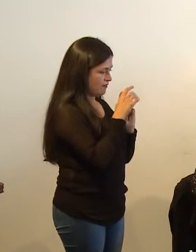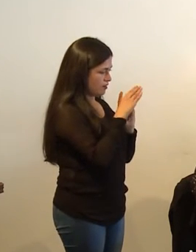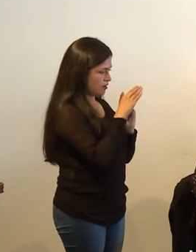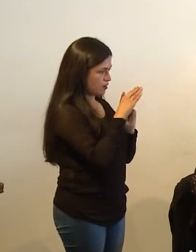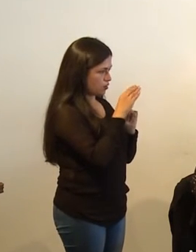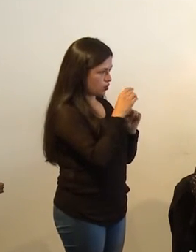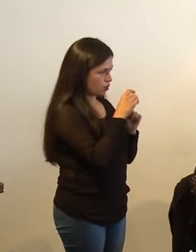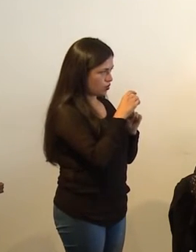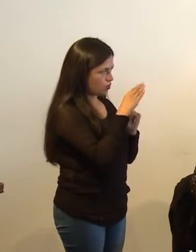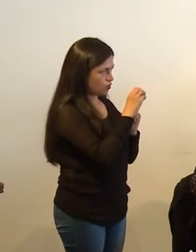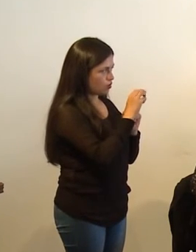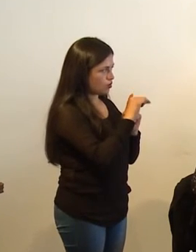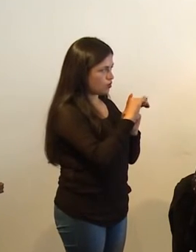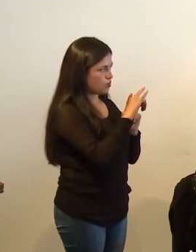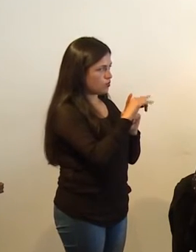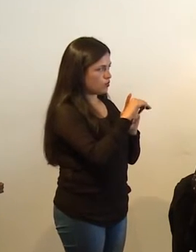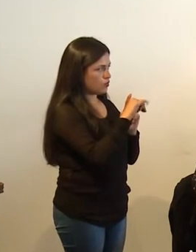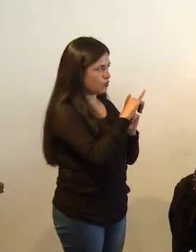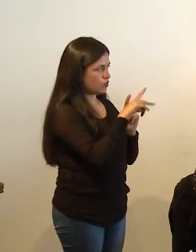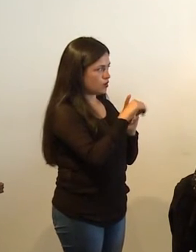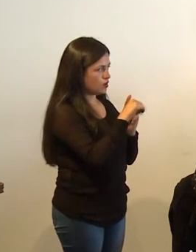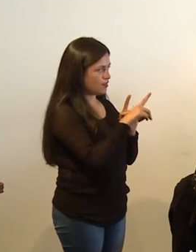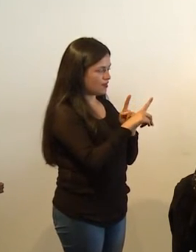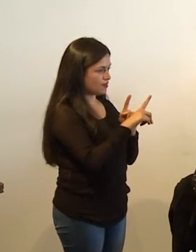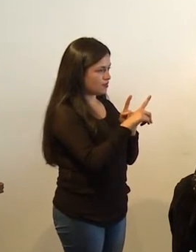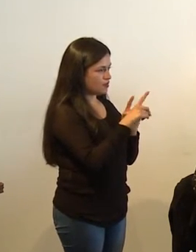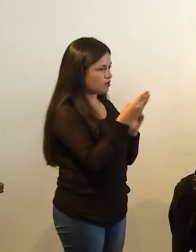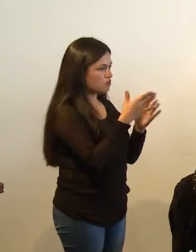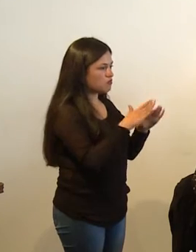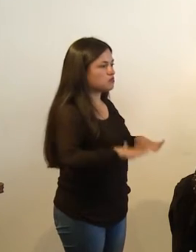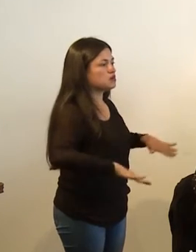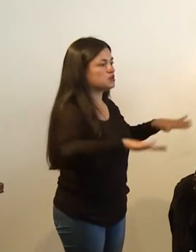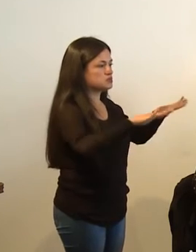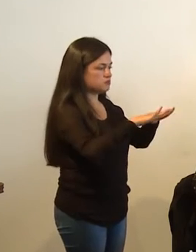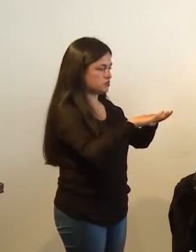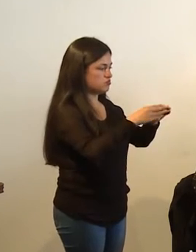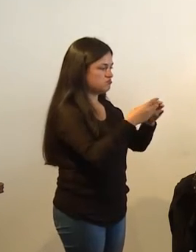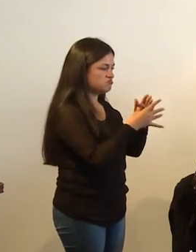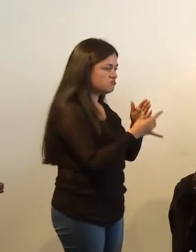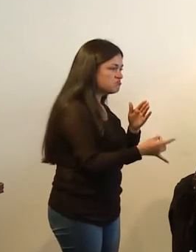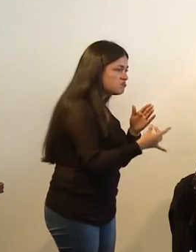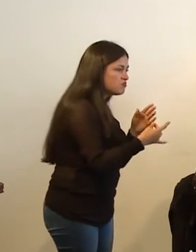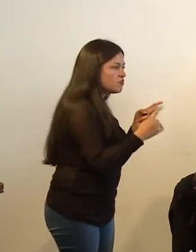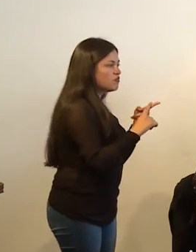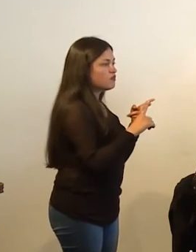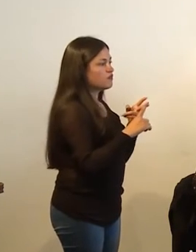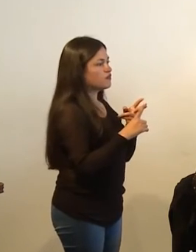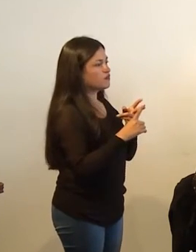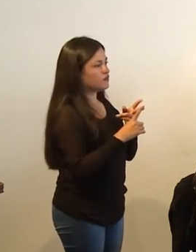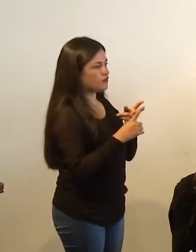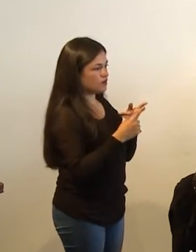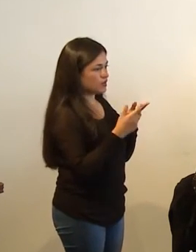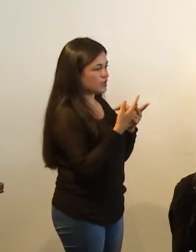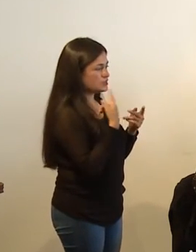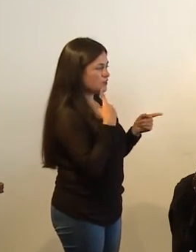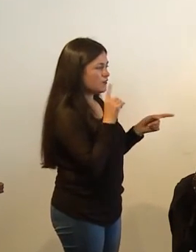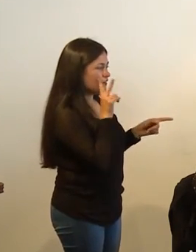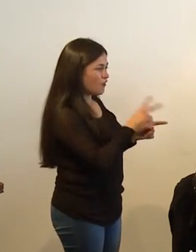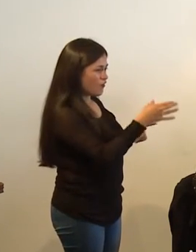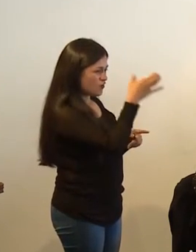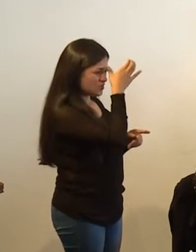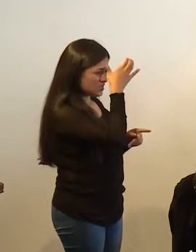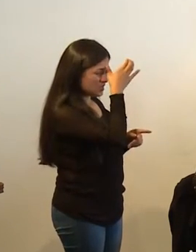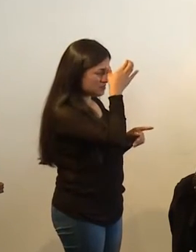población pobre en un territorio específico, que es como el más recurrente, pues se queda un poco corto, ¿eh? Creo que